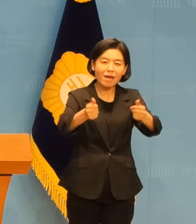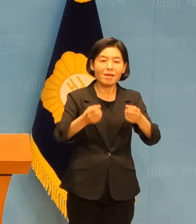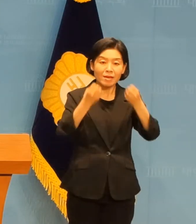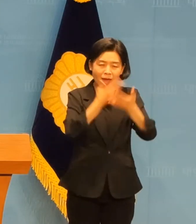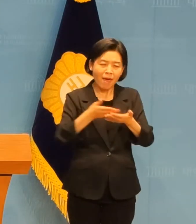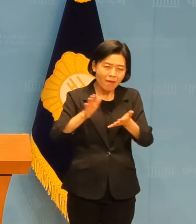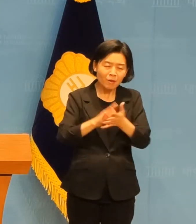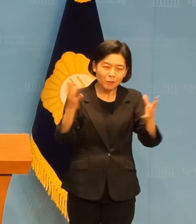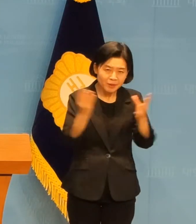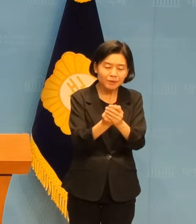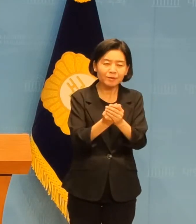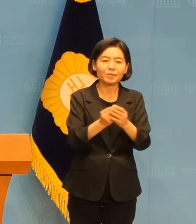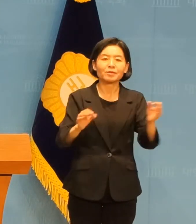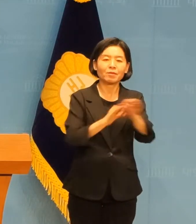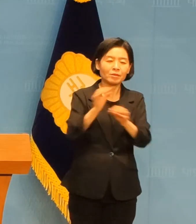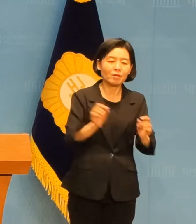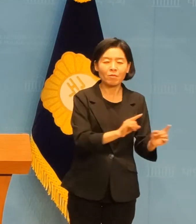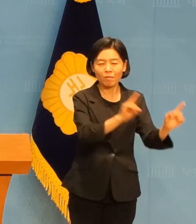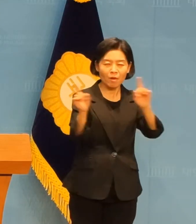회복입니다.